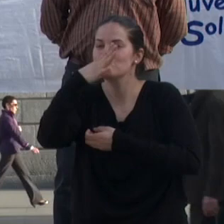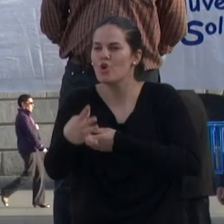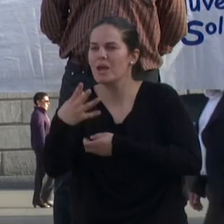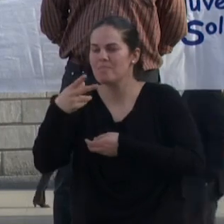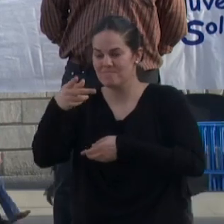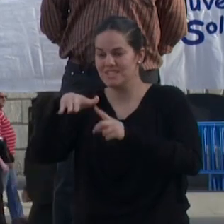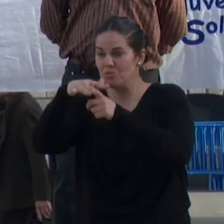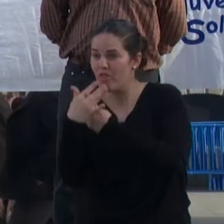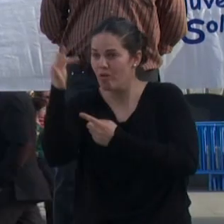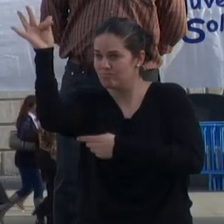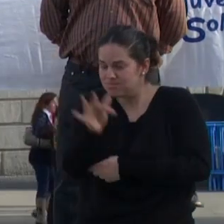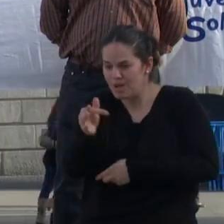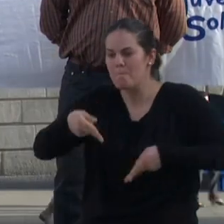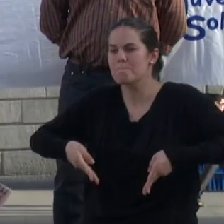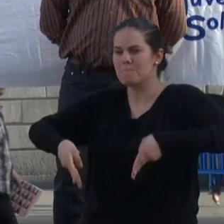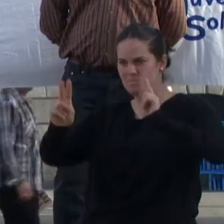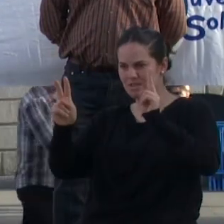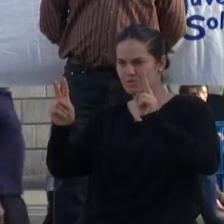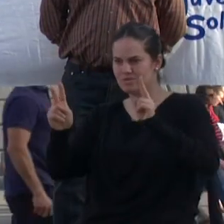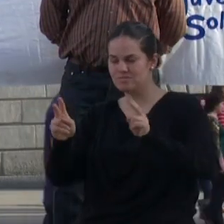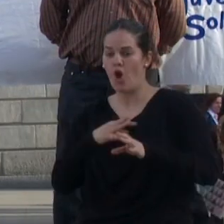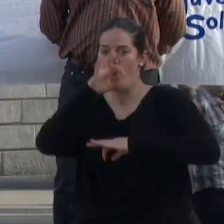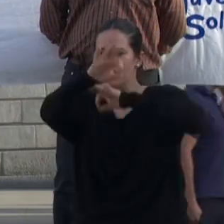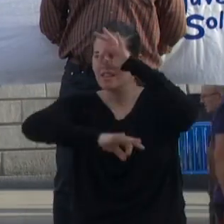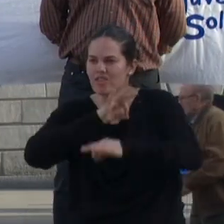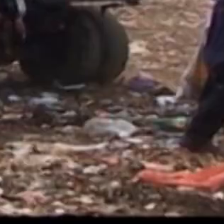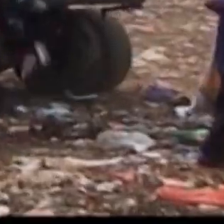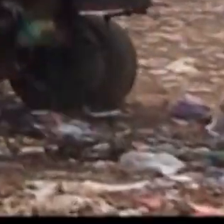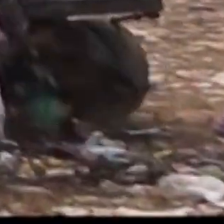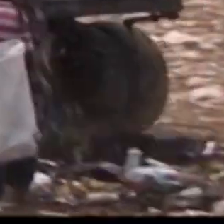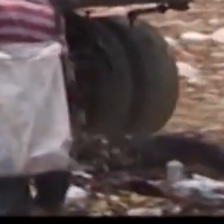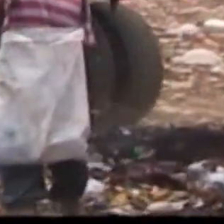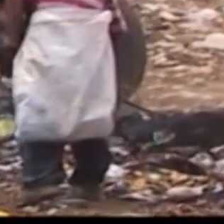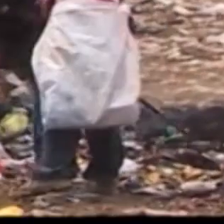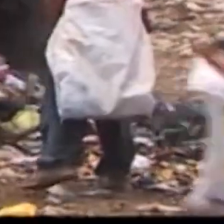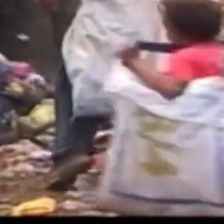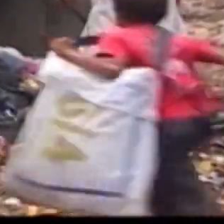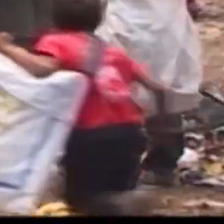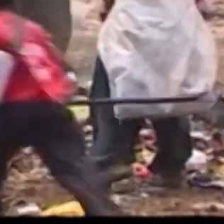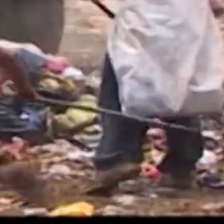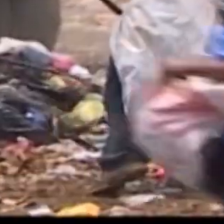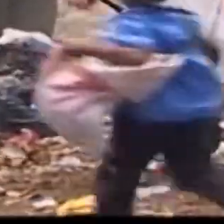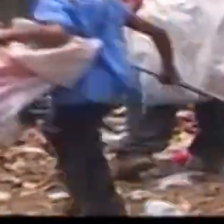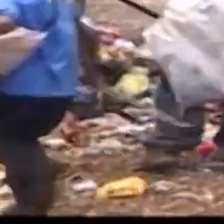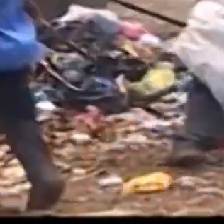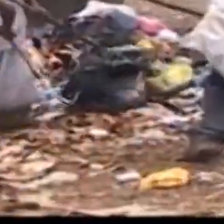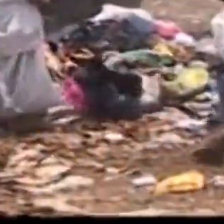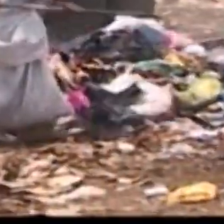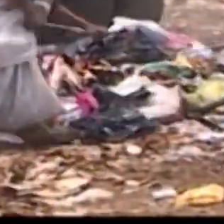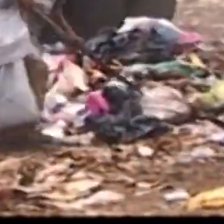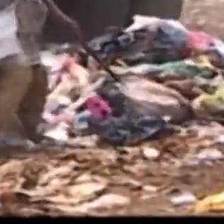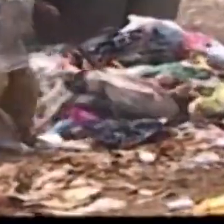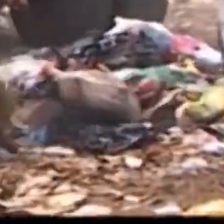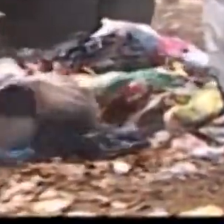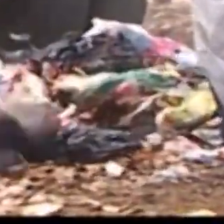situación. La Organización Internacional del Trabajo, que nos justifica la esclavitud infantil